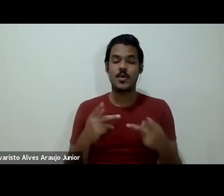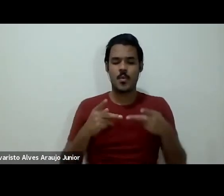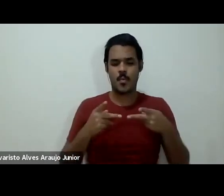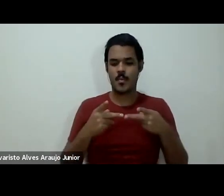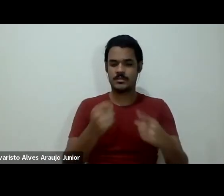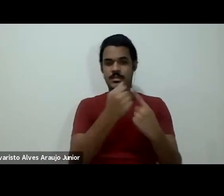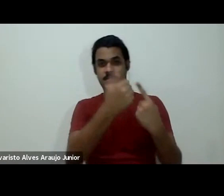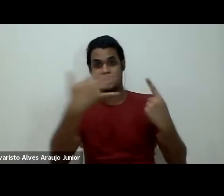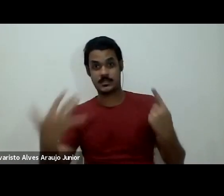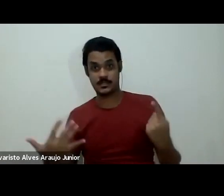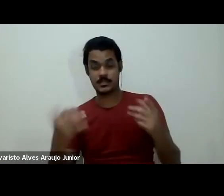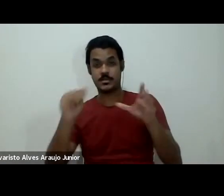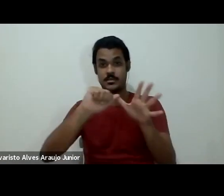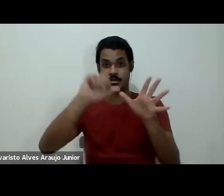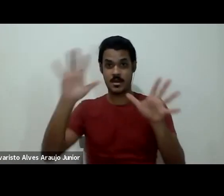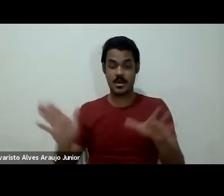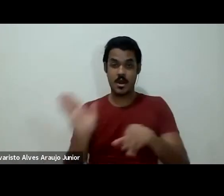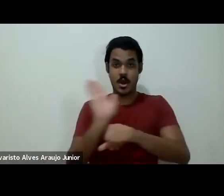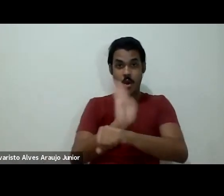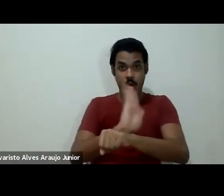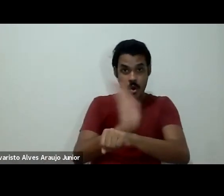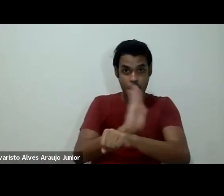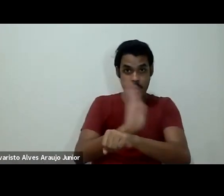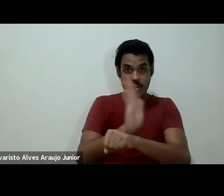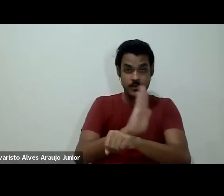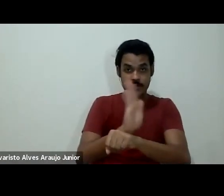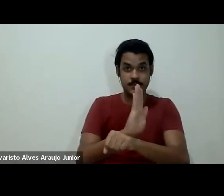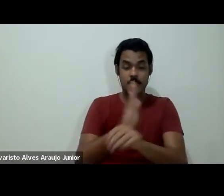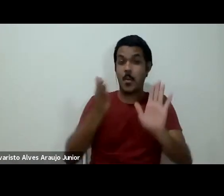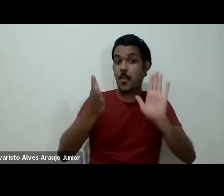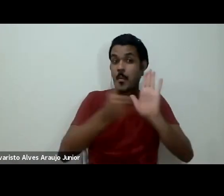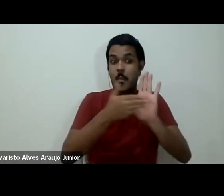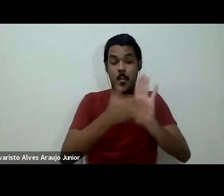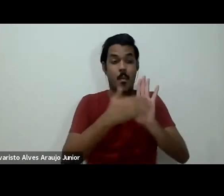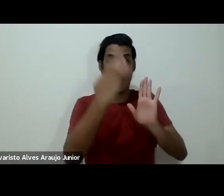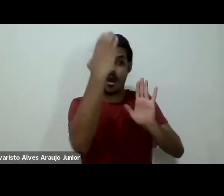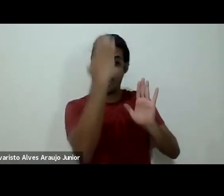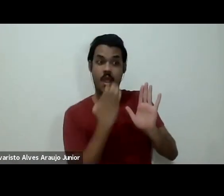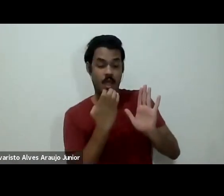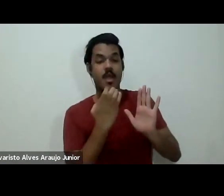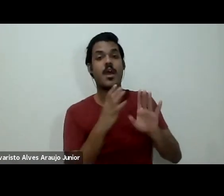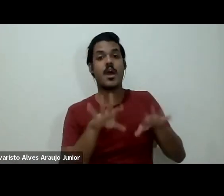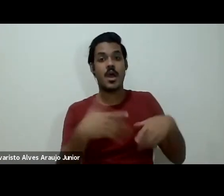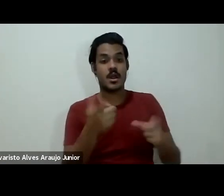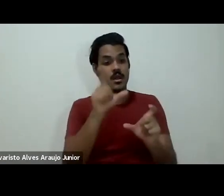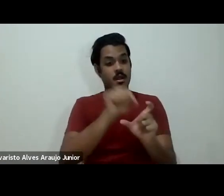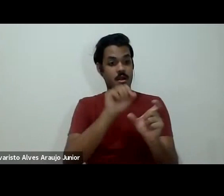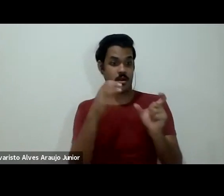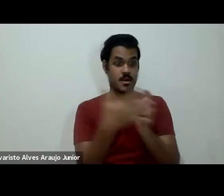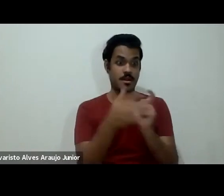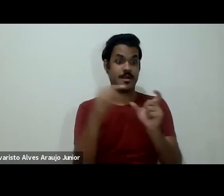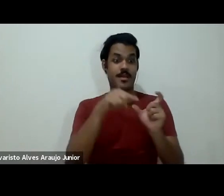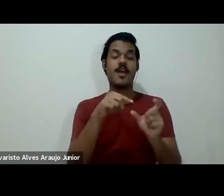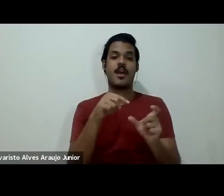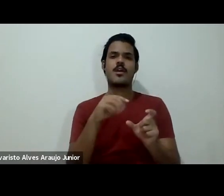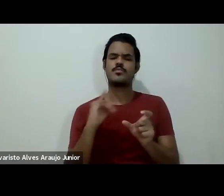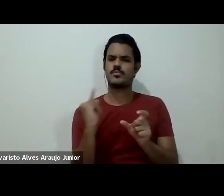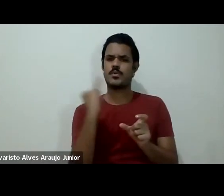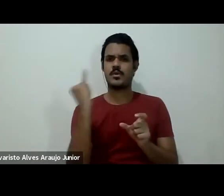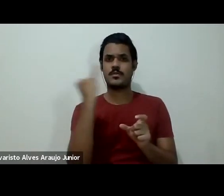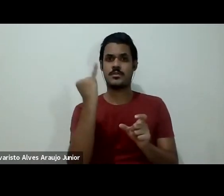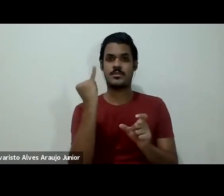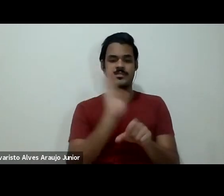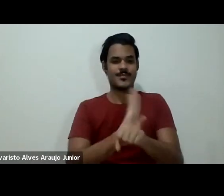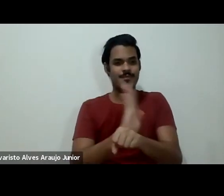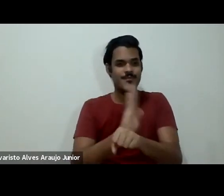que é a produção do filme Oriki, como prova viva a importância desse léxico terminológico no